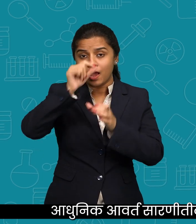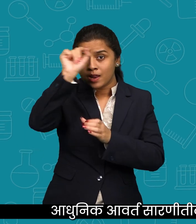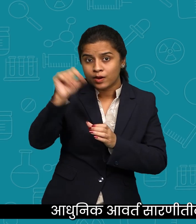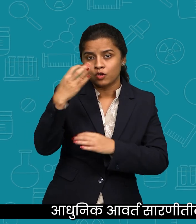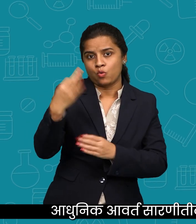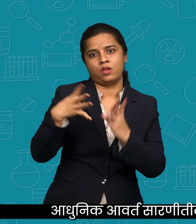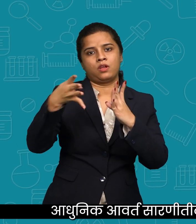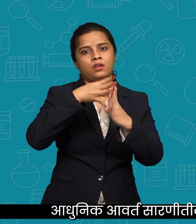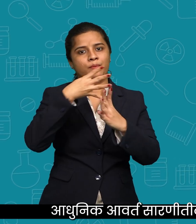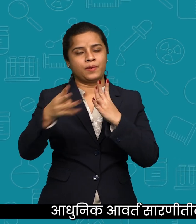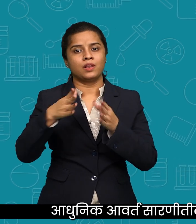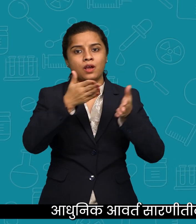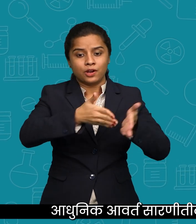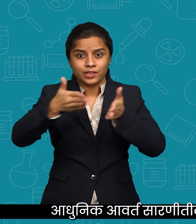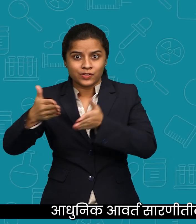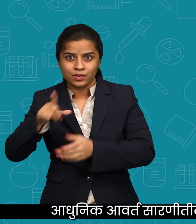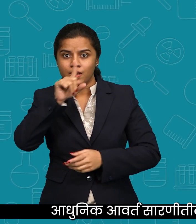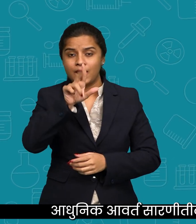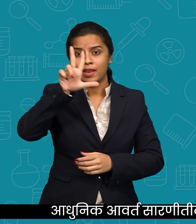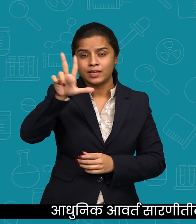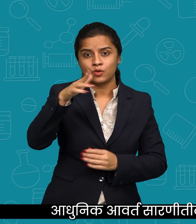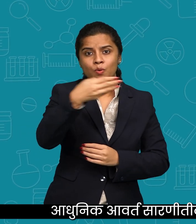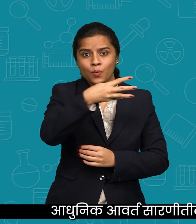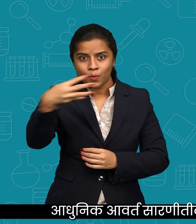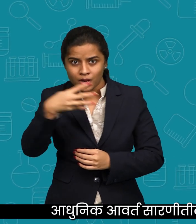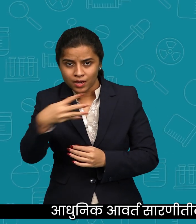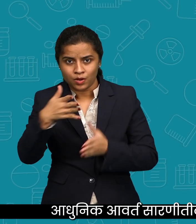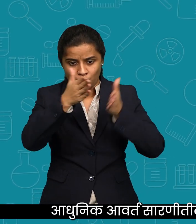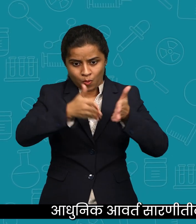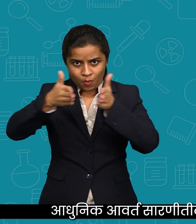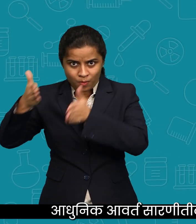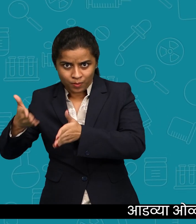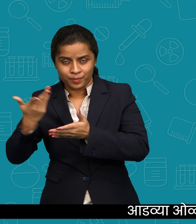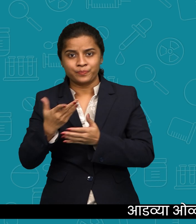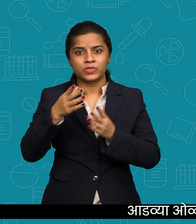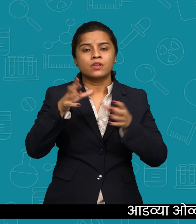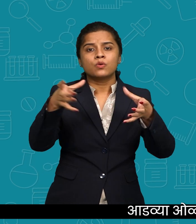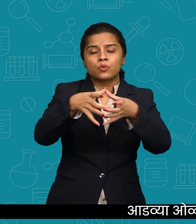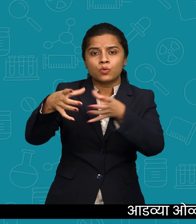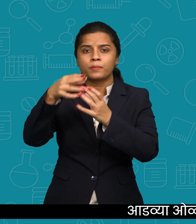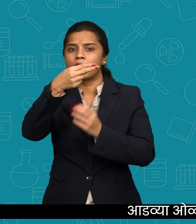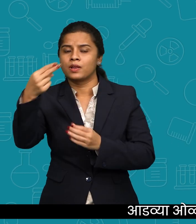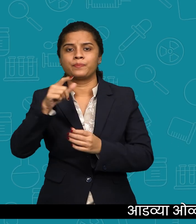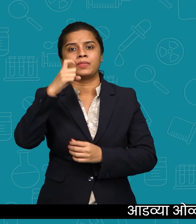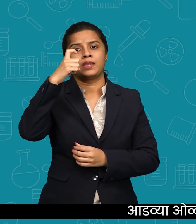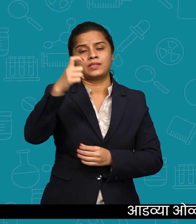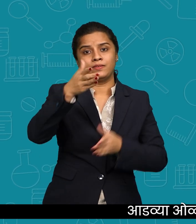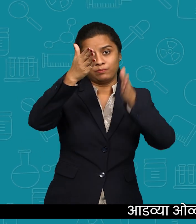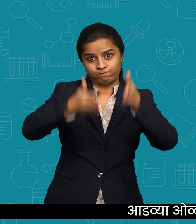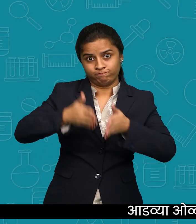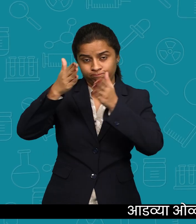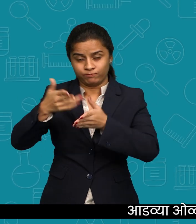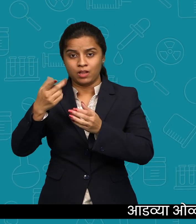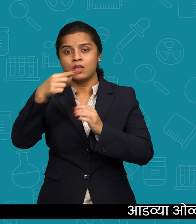आधुनिक आवर्त सारणीतील मूलद्रव्ये 18 उभ्या स्तंभामध्ये, गट आणि 7 आडव्या ओळींमध्ये आवर्त मांडली जातात.